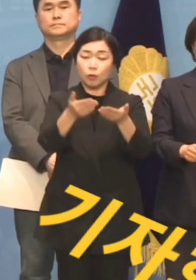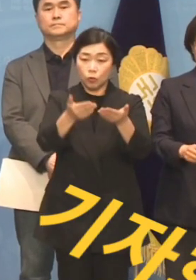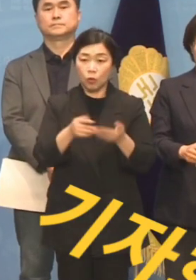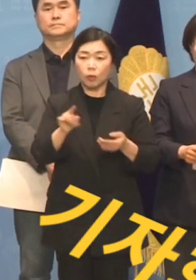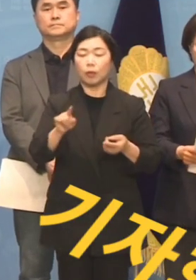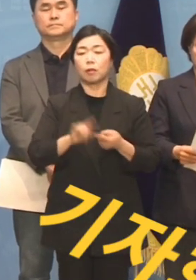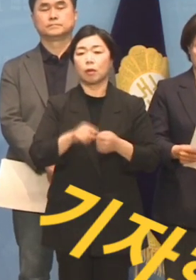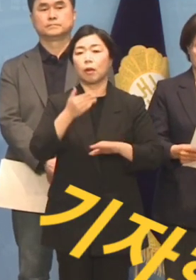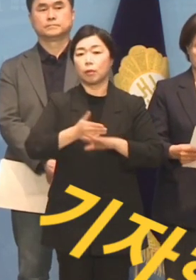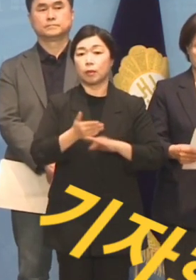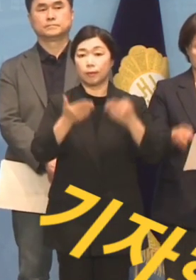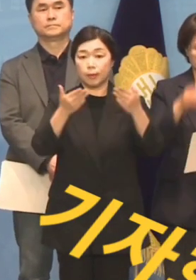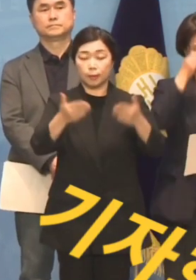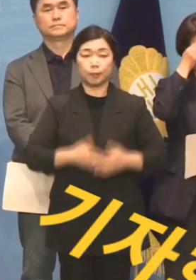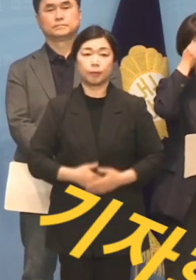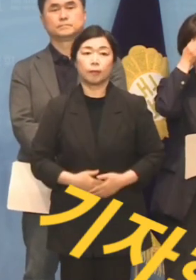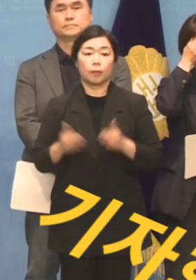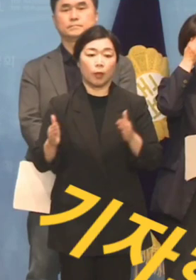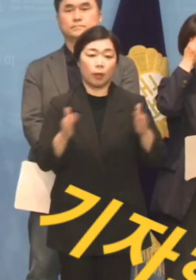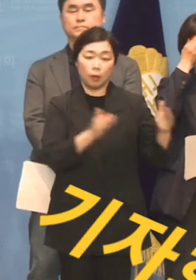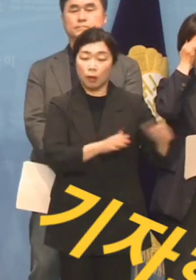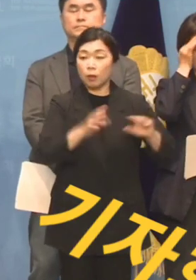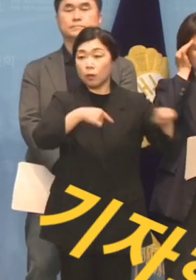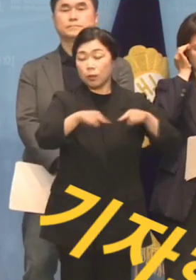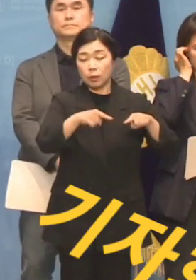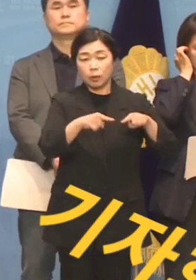감사드립니다. 정치개혁